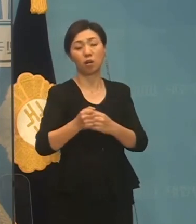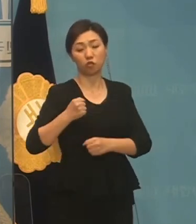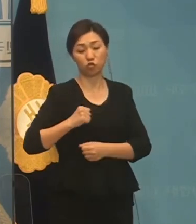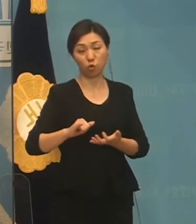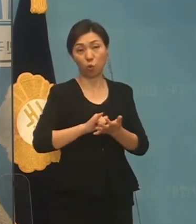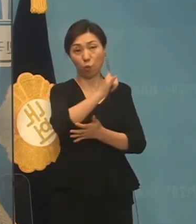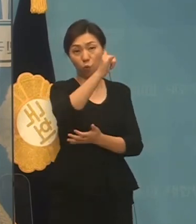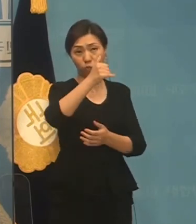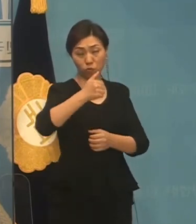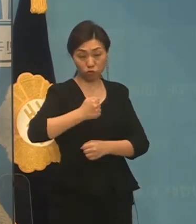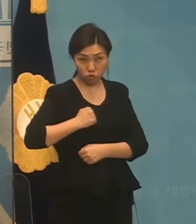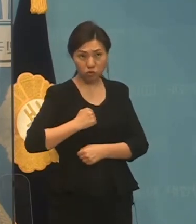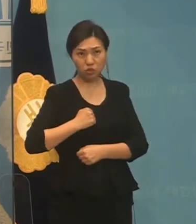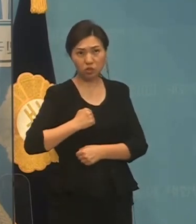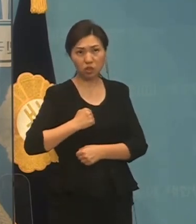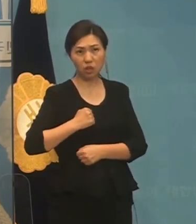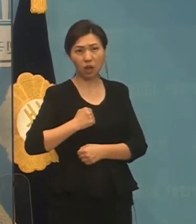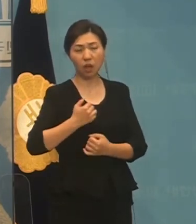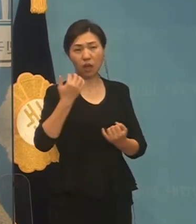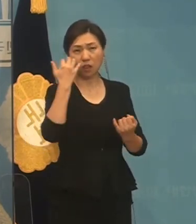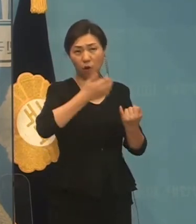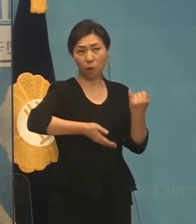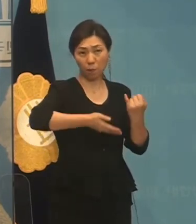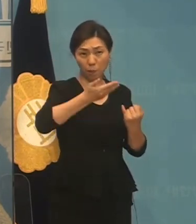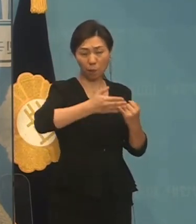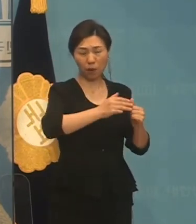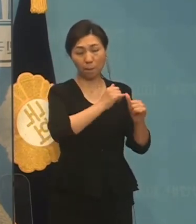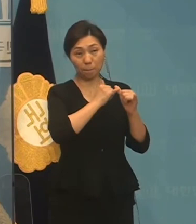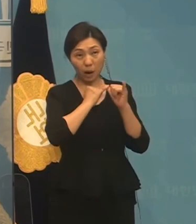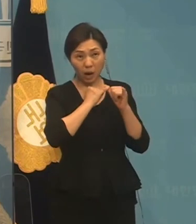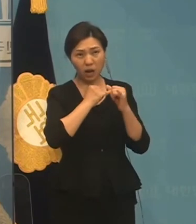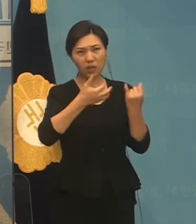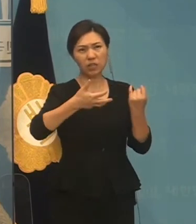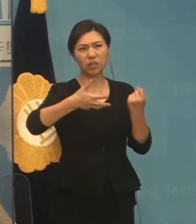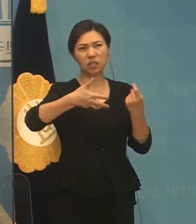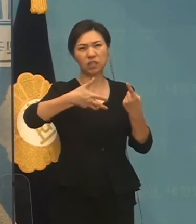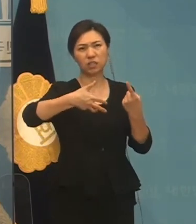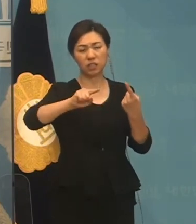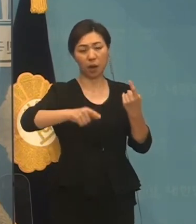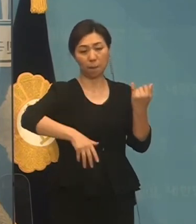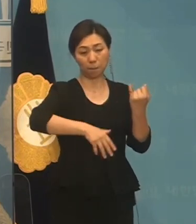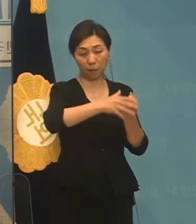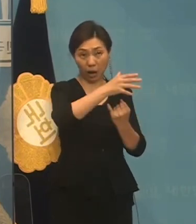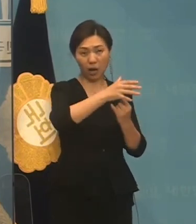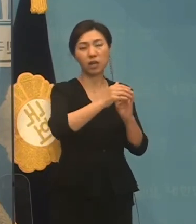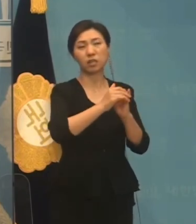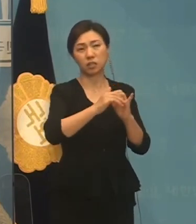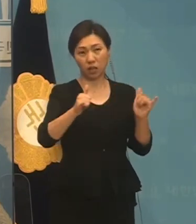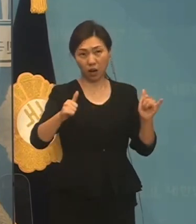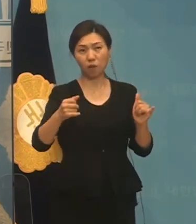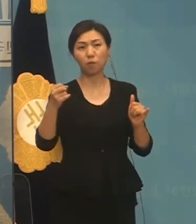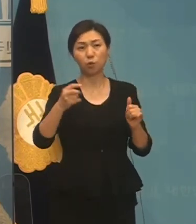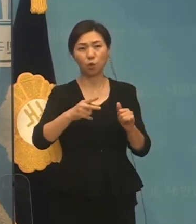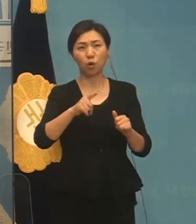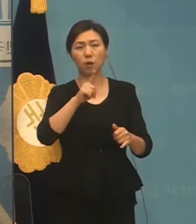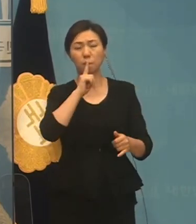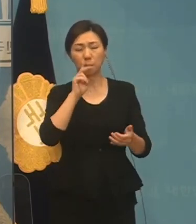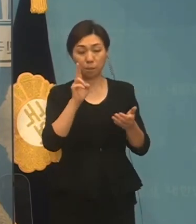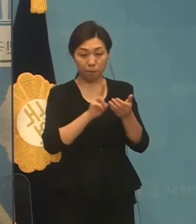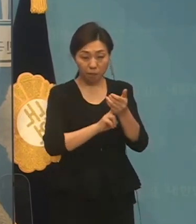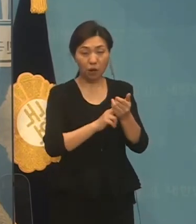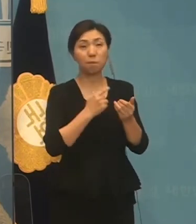1차 가해자와 사건을 무마 은폐하려 했던 상관 1인의 책임으로 끝나게 될